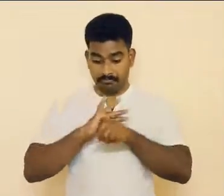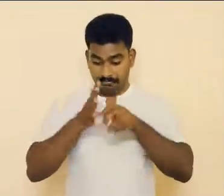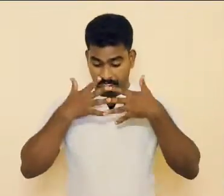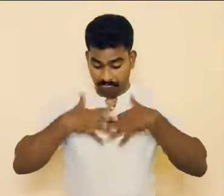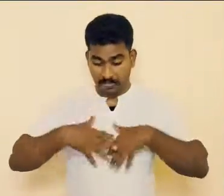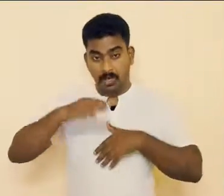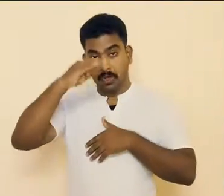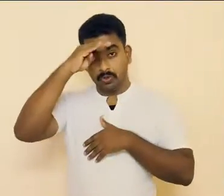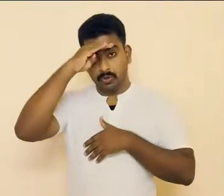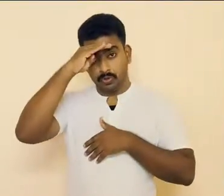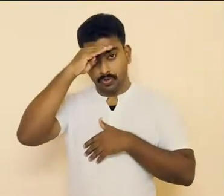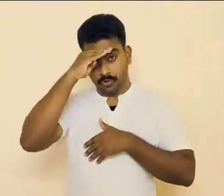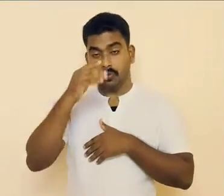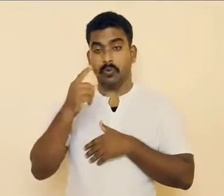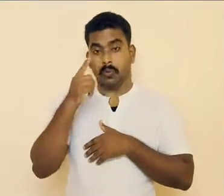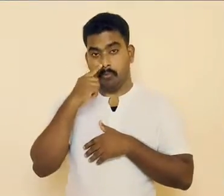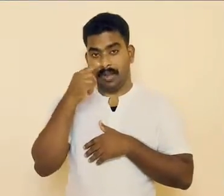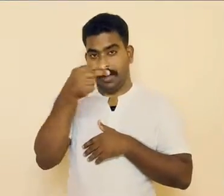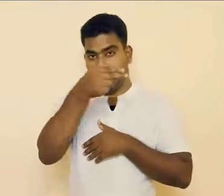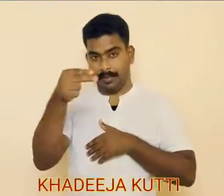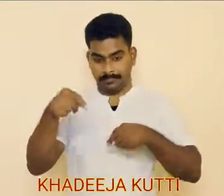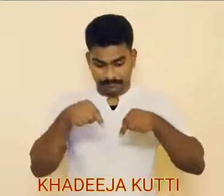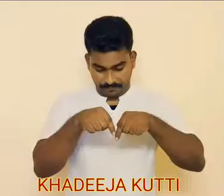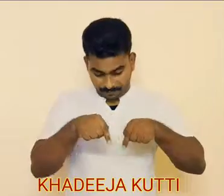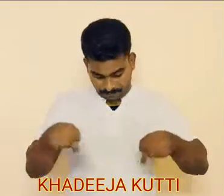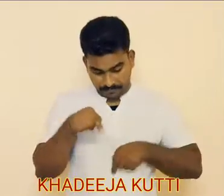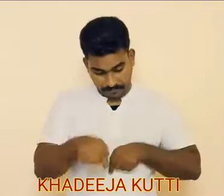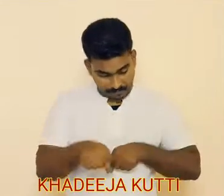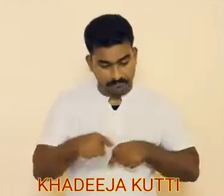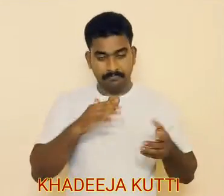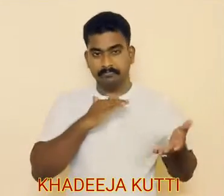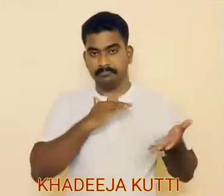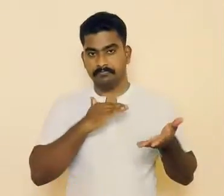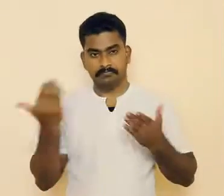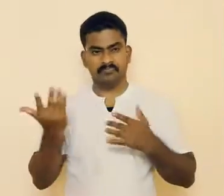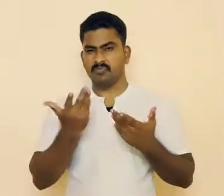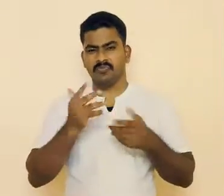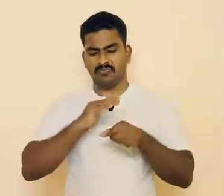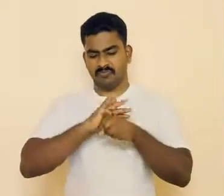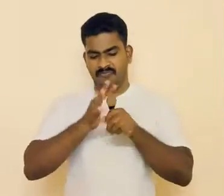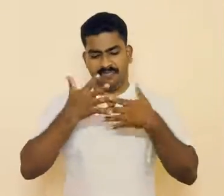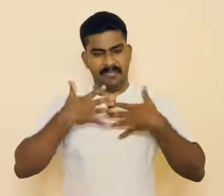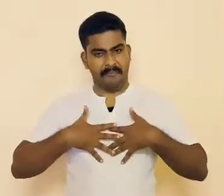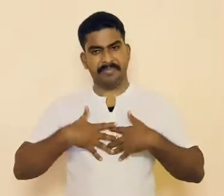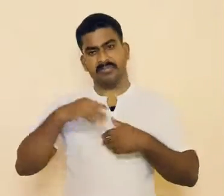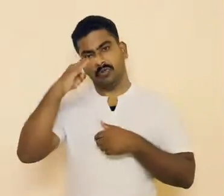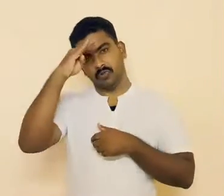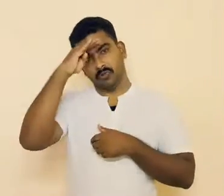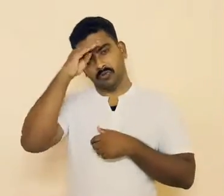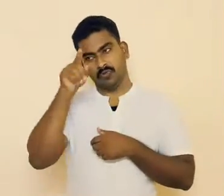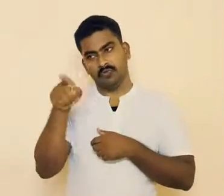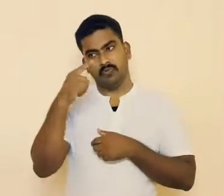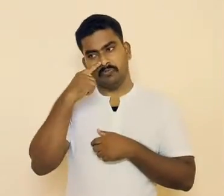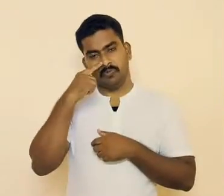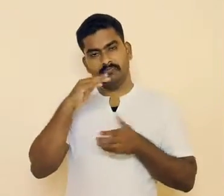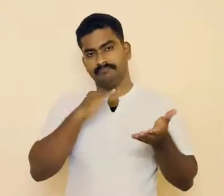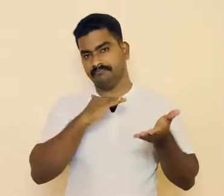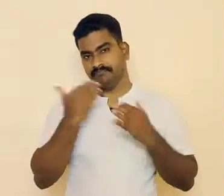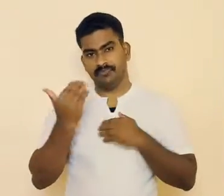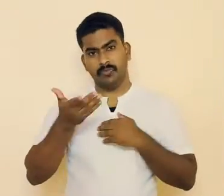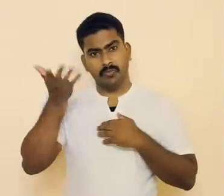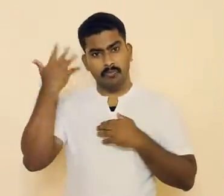സംസ്ഥാനത്ത് ഒരു കോവിഡ് മരണം കൂടി. തൃശൂർ ചാവക്കാട് സ്വദേശി ഖദീജ കുട്ടിയാണ് കോവിഡ് രോഗബാധ മൂലം മരിച്ചത്.